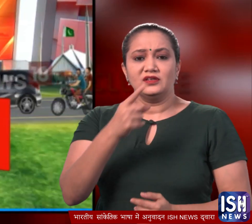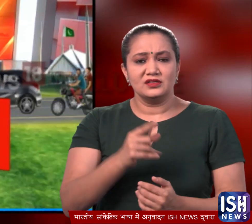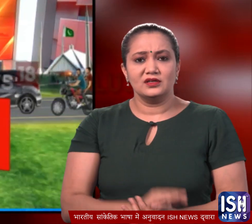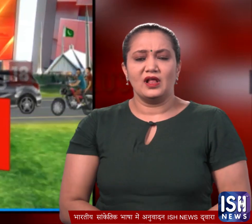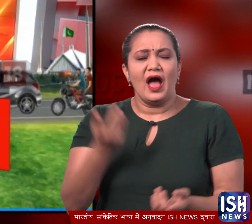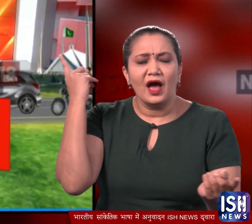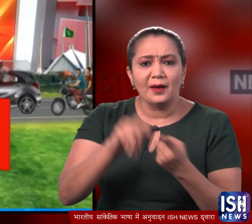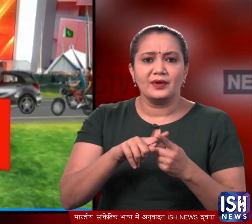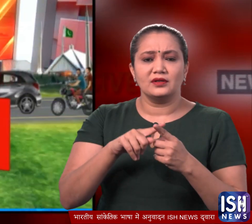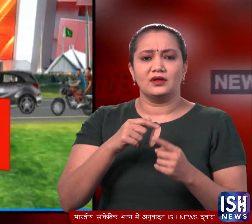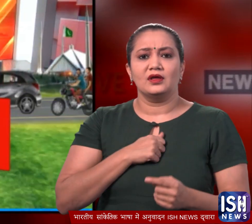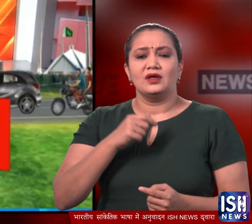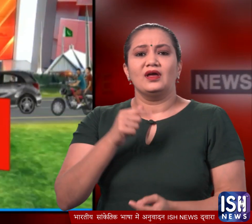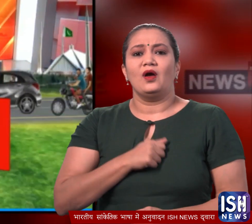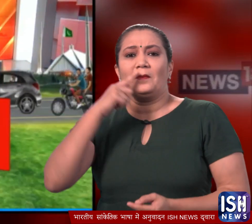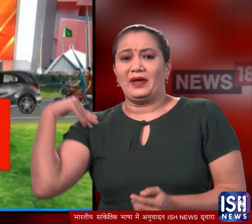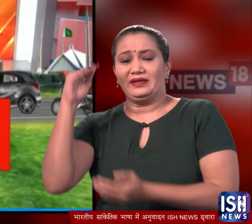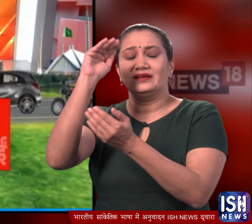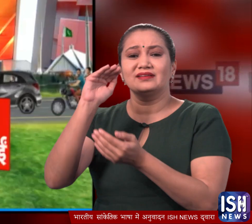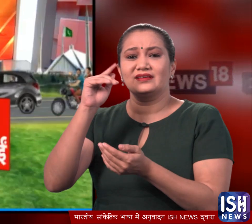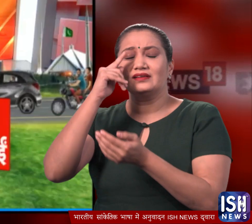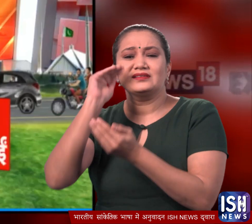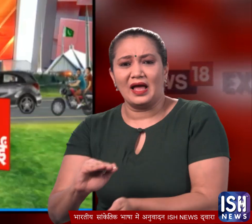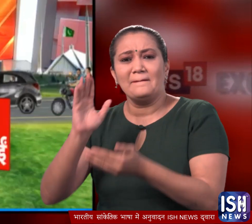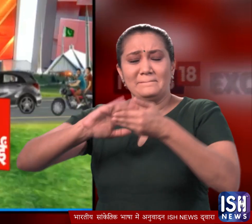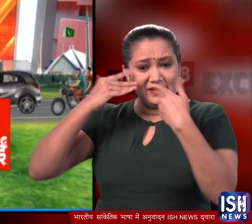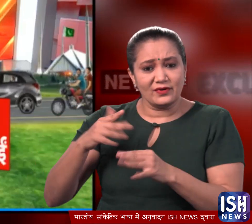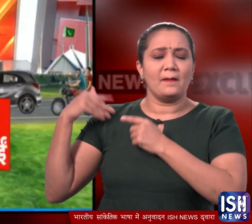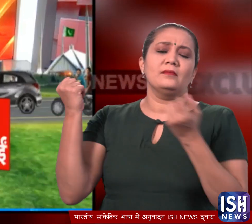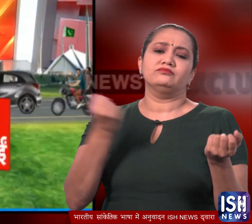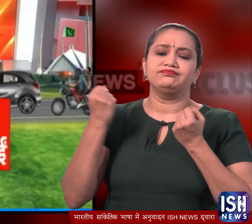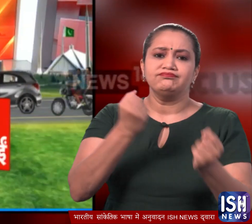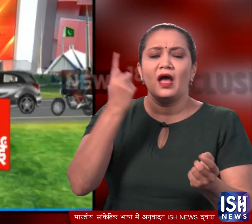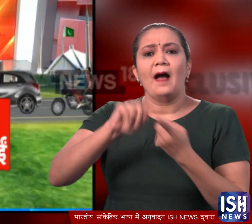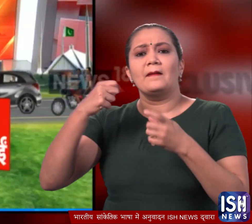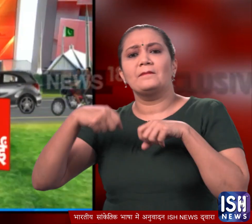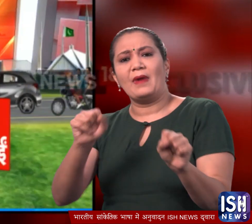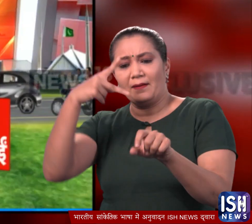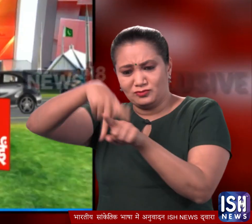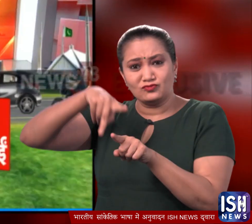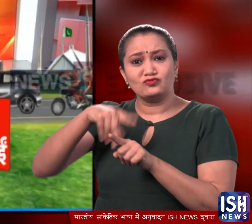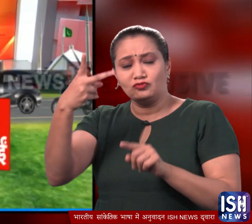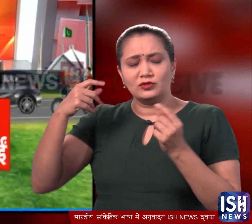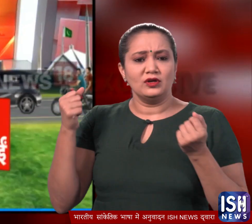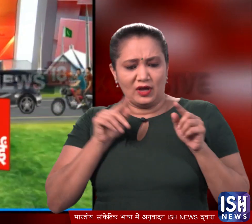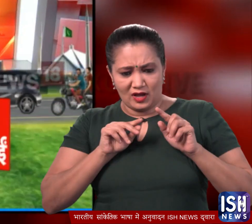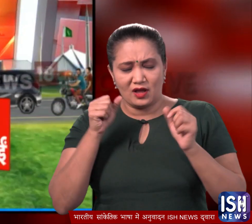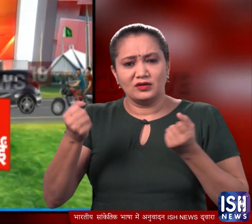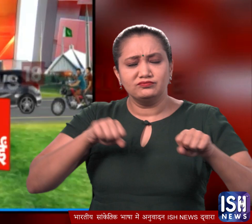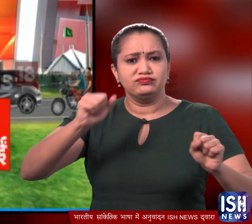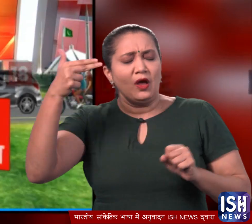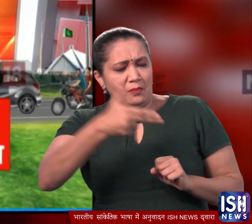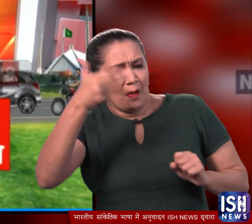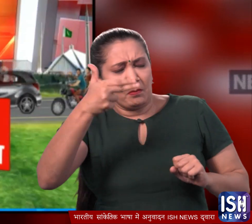भतीजे की शादी से लौट रही थी। तभी मोटरसाइकिल सवार 2 बदमाशों ने उनकी गाड़ी को घेरा और गोलियां बरसानी शुरू कर दी। यही